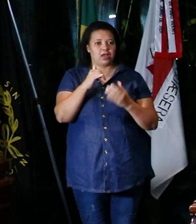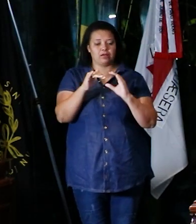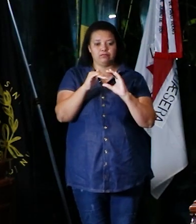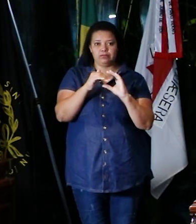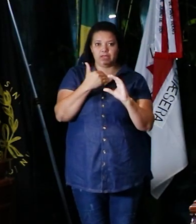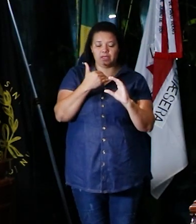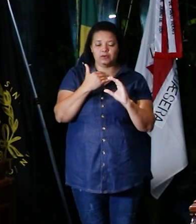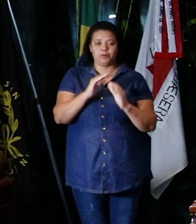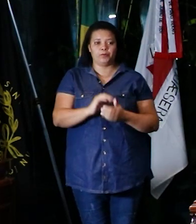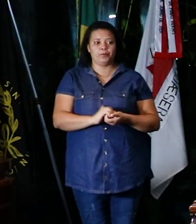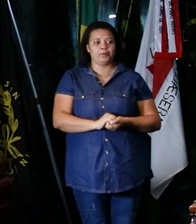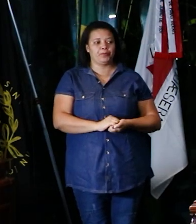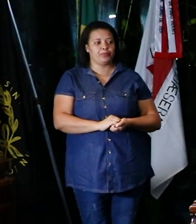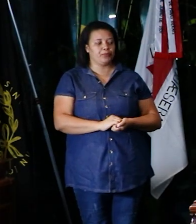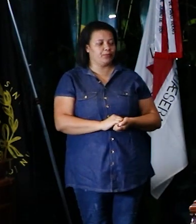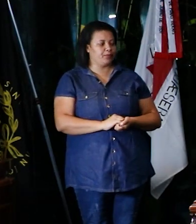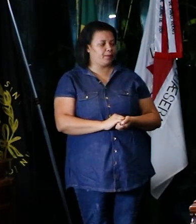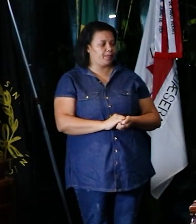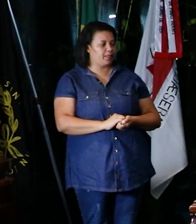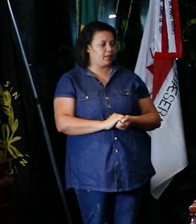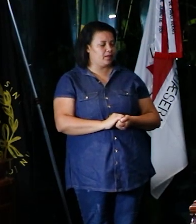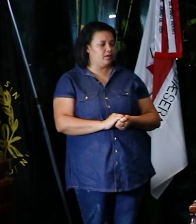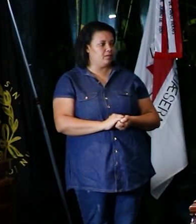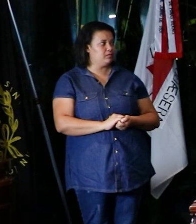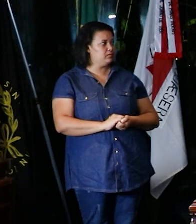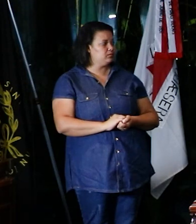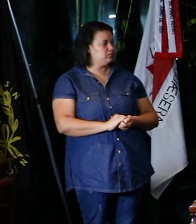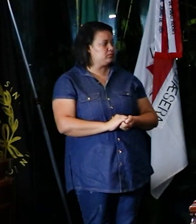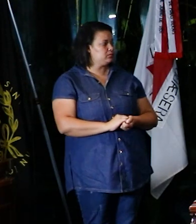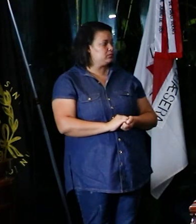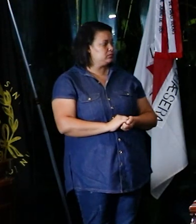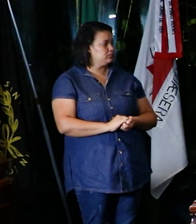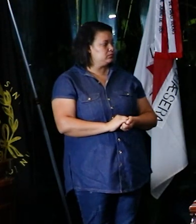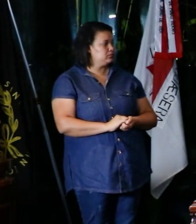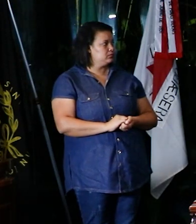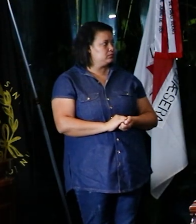escrever. Pode passar, por favor. Oi, oi, oi.